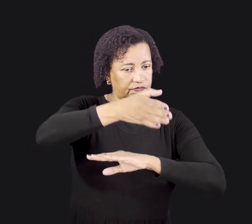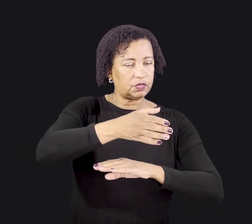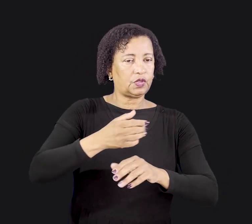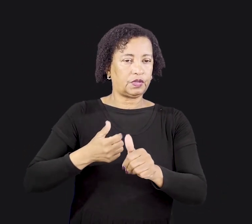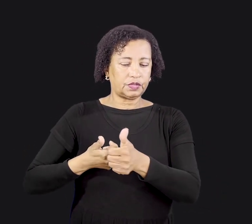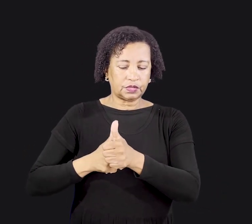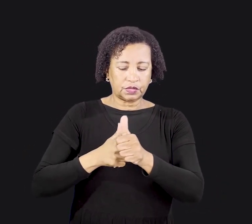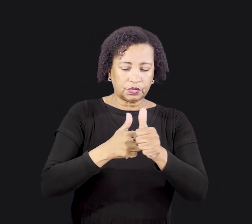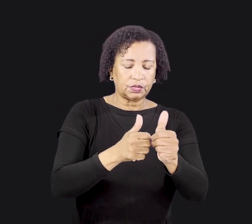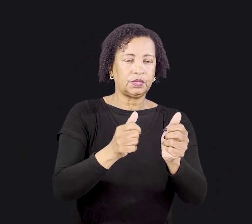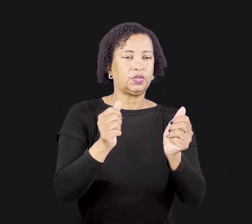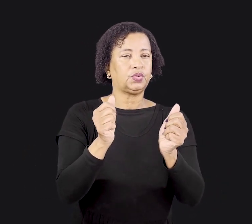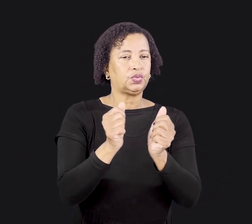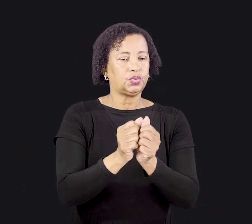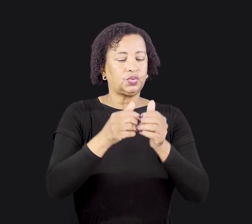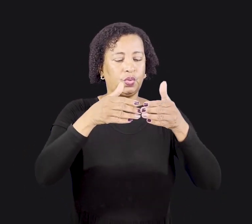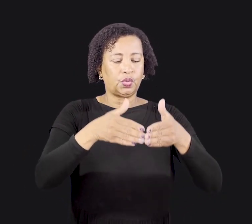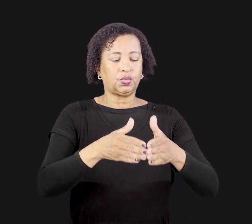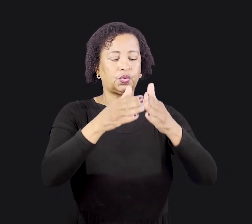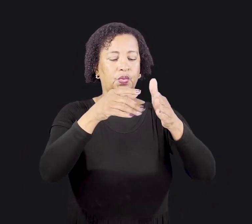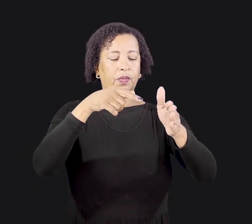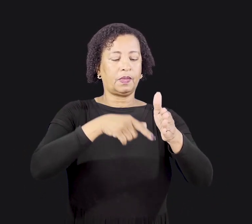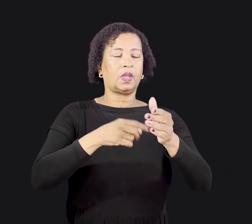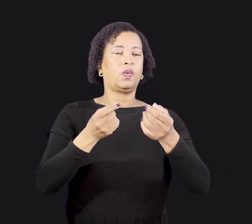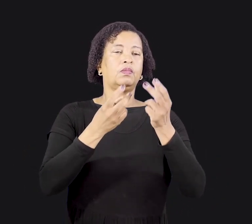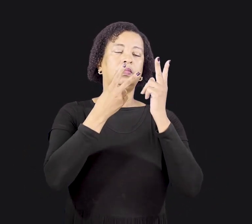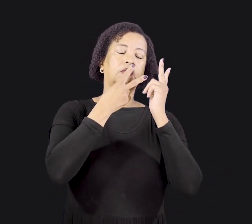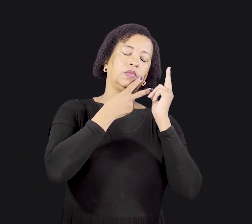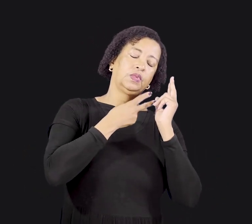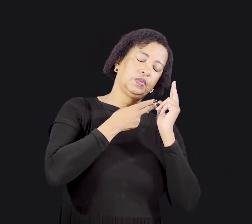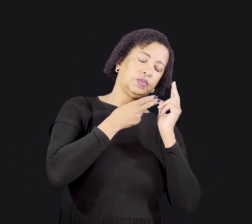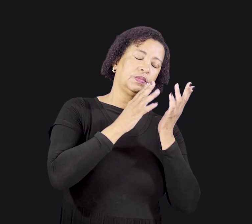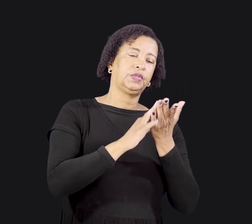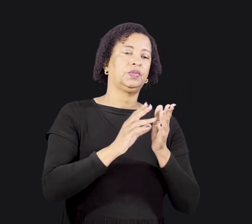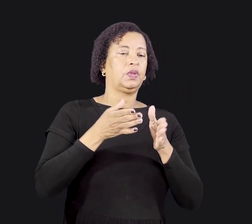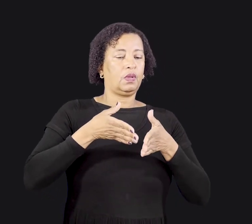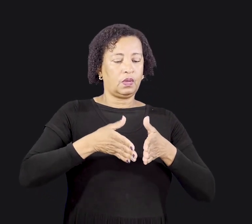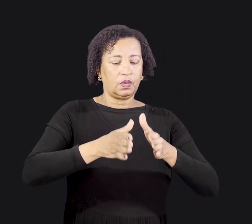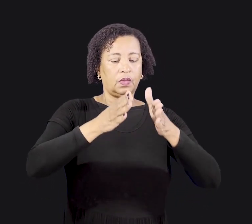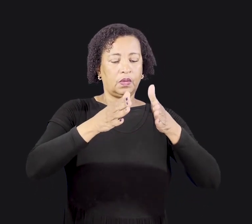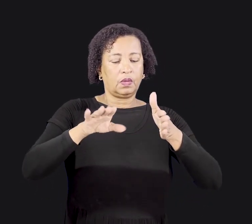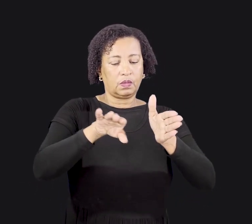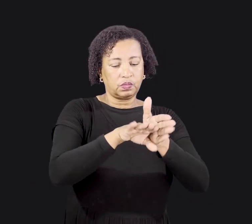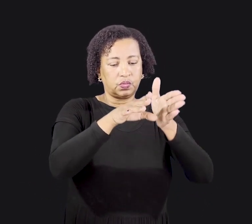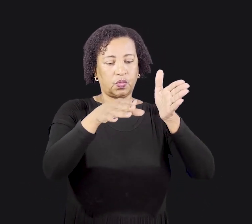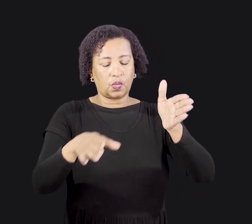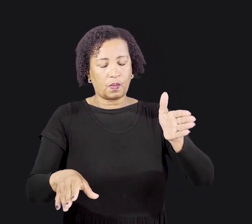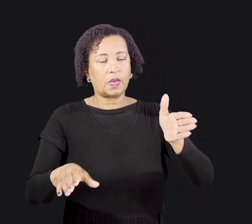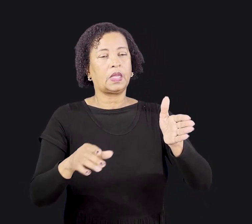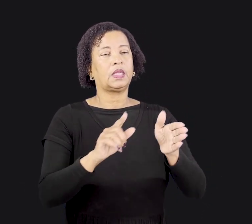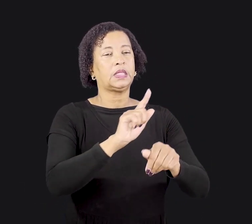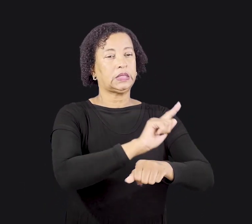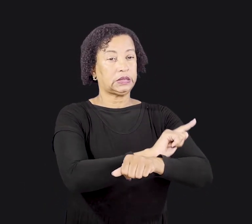popa do barco, tirando uma soneca. Enquanto eles atravessavam o mar da Galileia, uma dessas tempestades